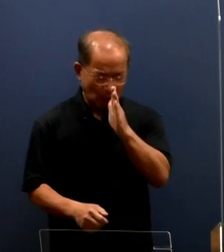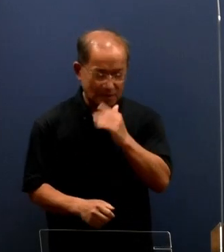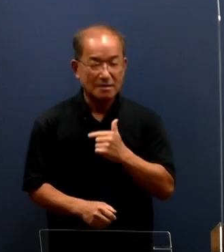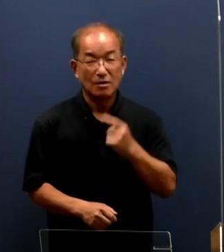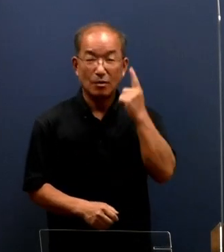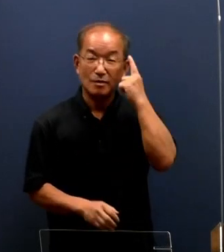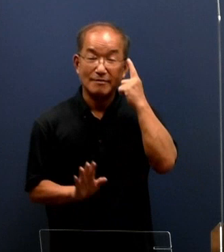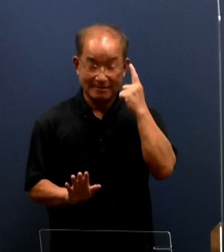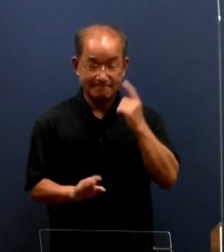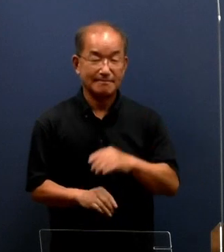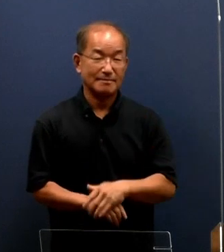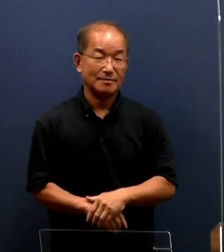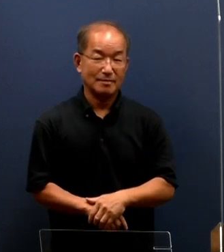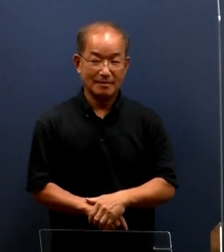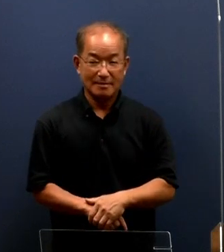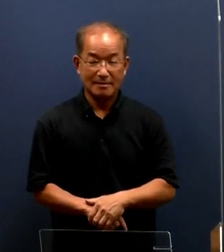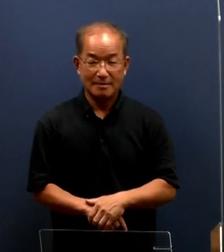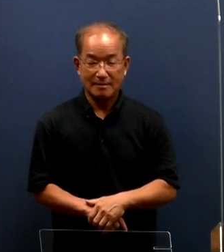ということです。